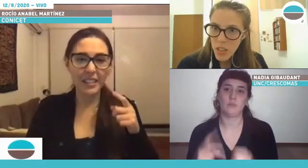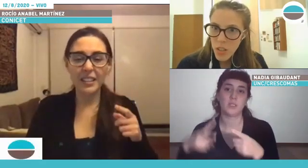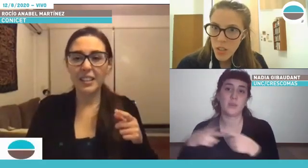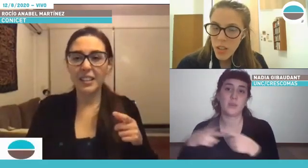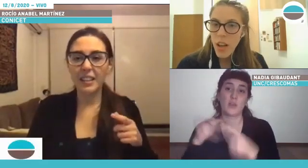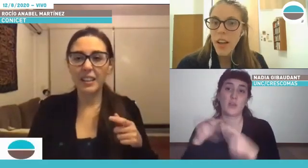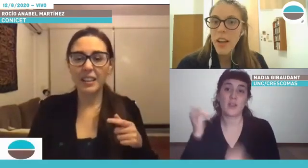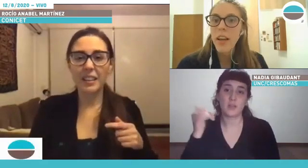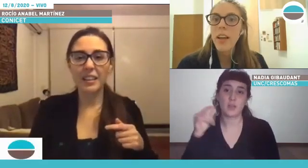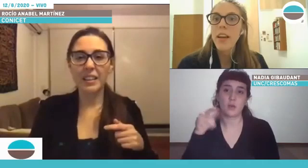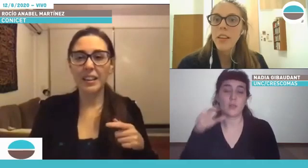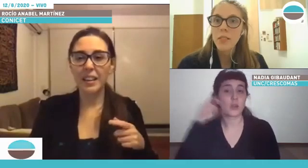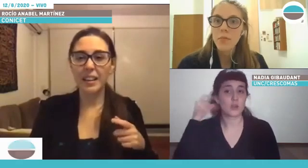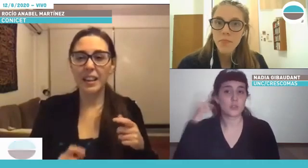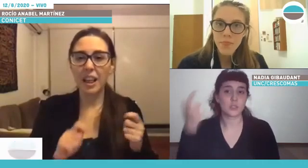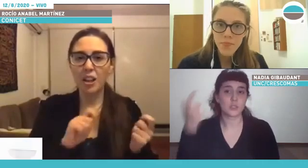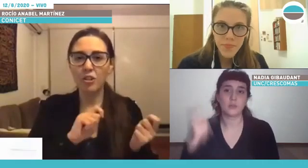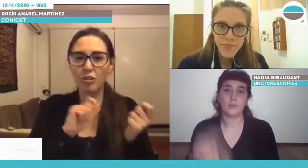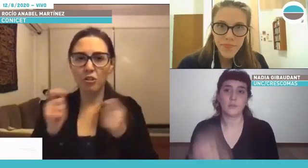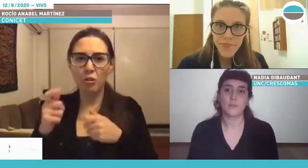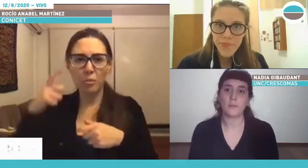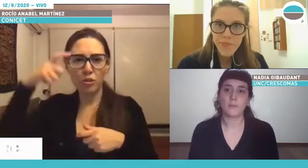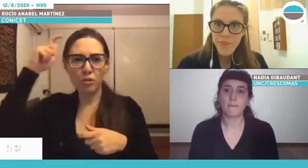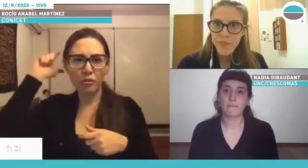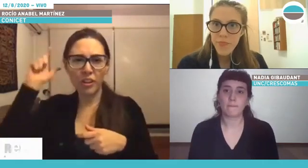video. Ah.